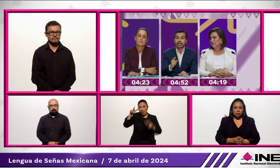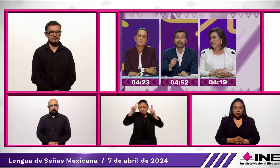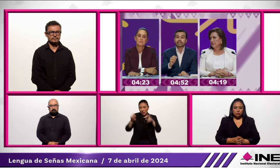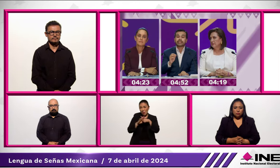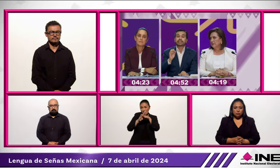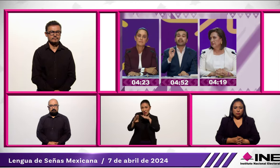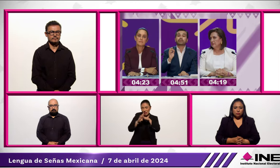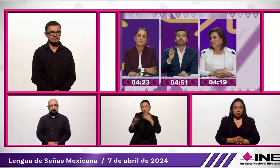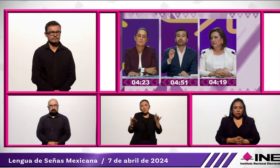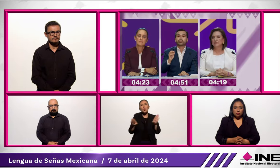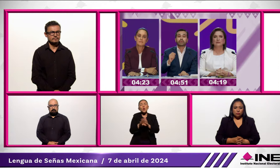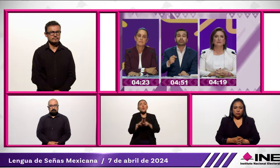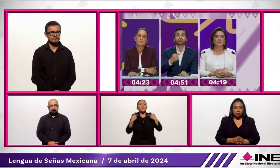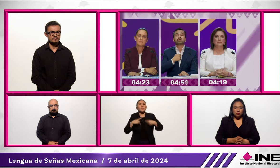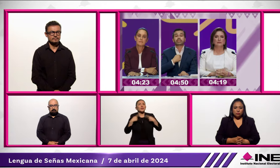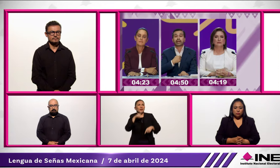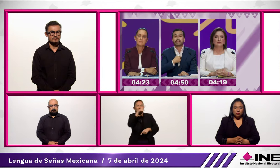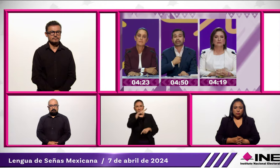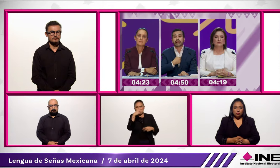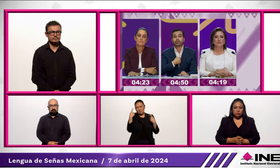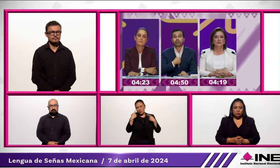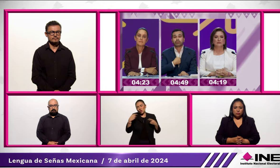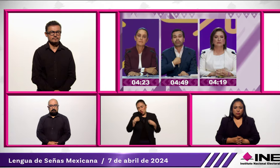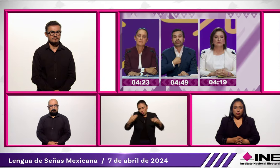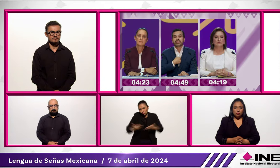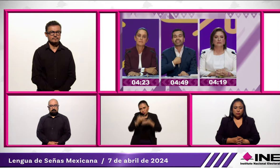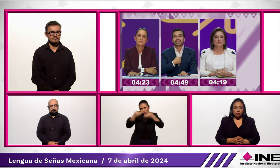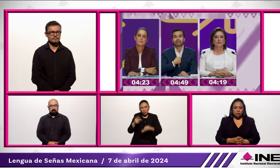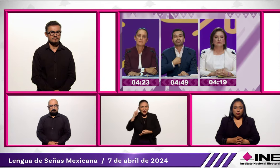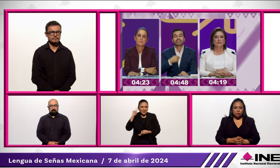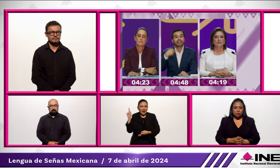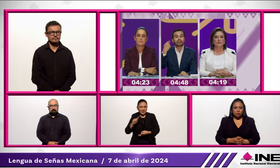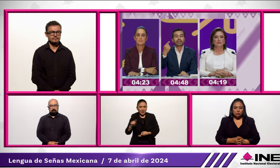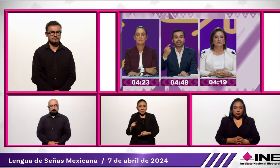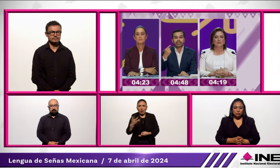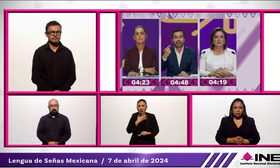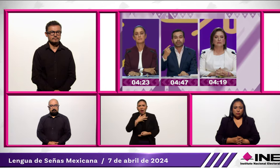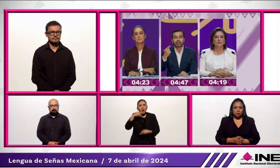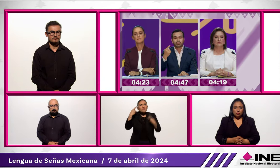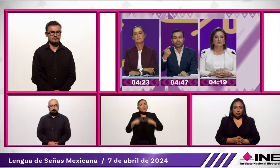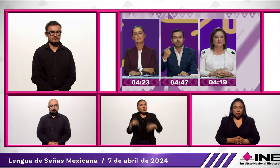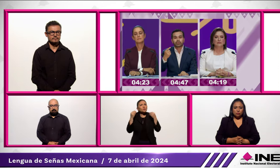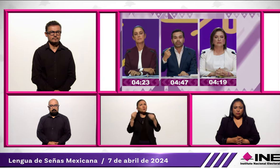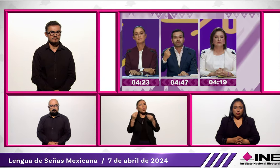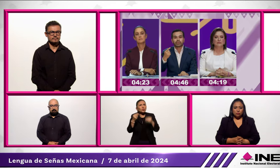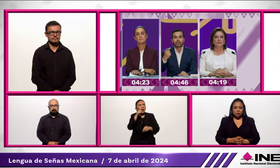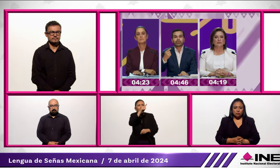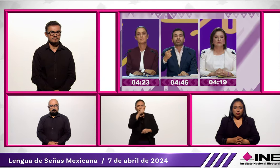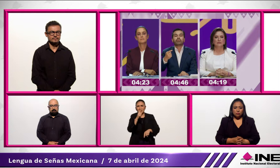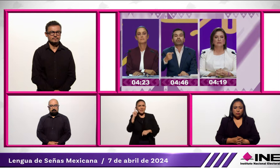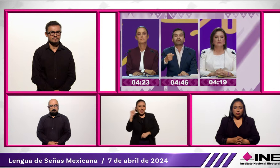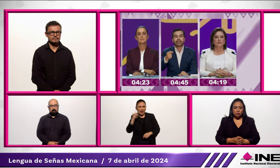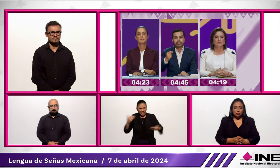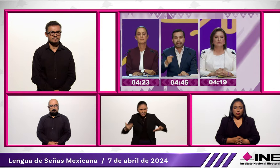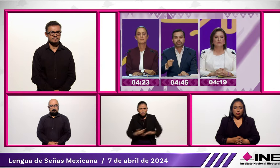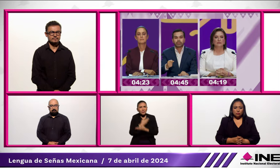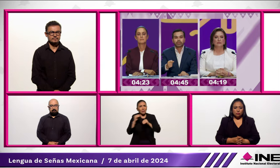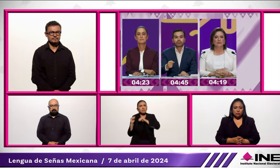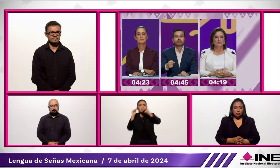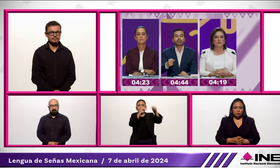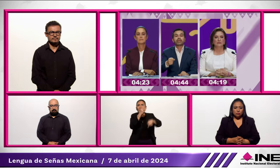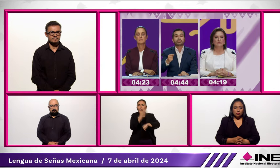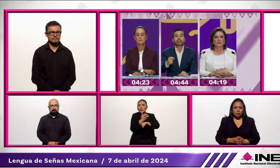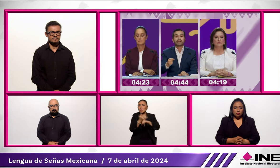personas mexicanas que están en los Estados Unidos, yo soy zacatecano y tenemos tantos zacatecanos en los Estados Unidos como en